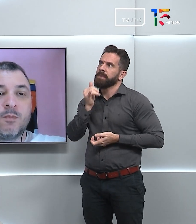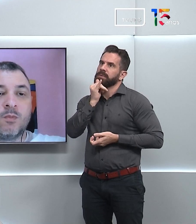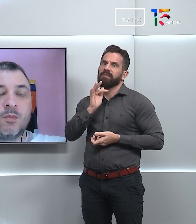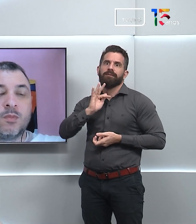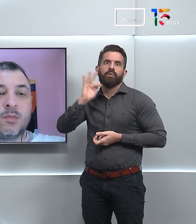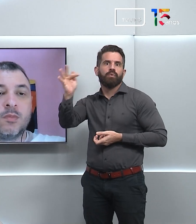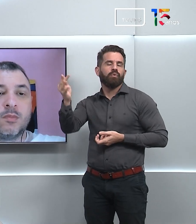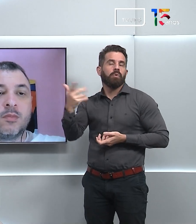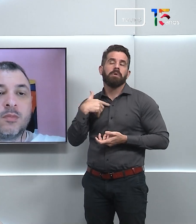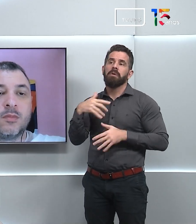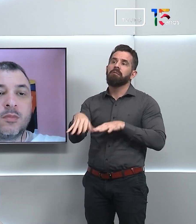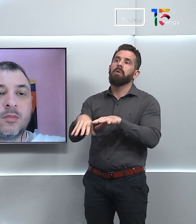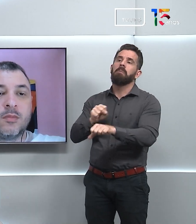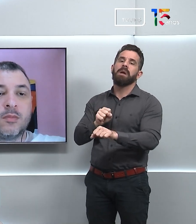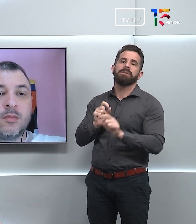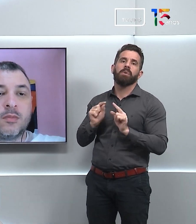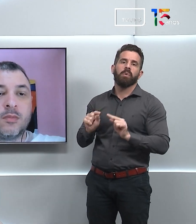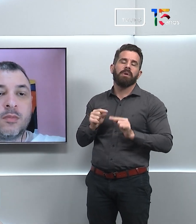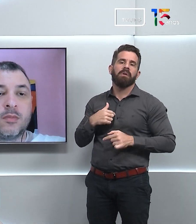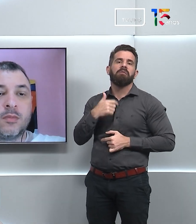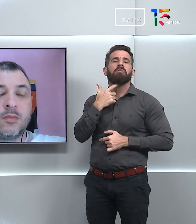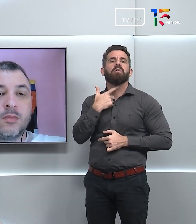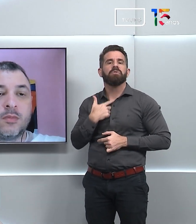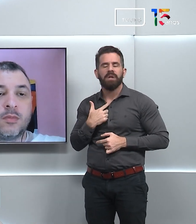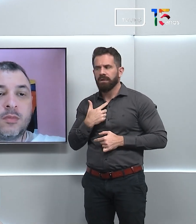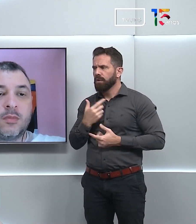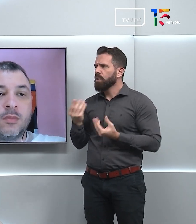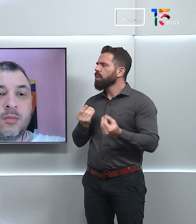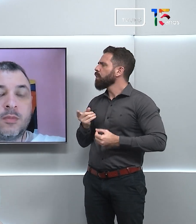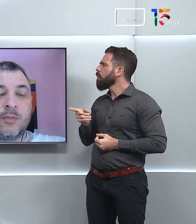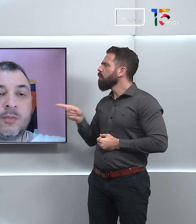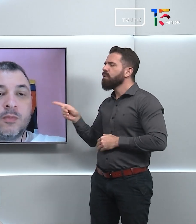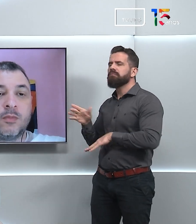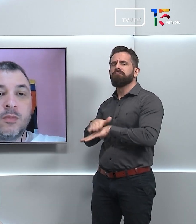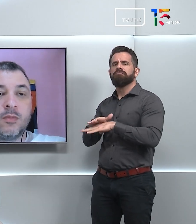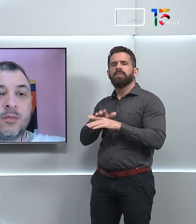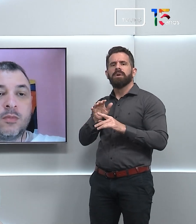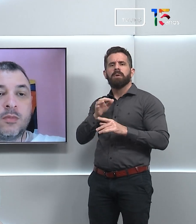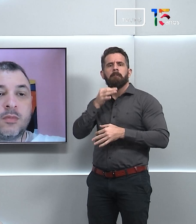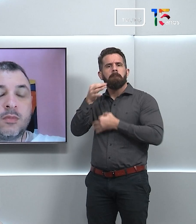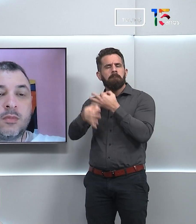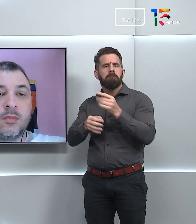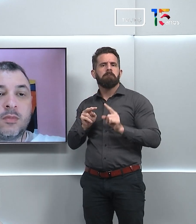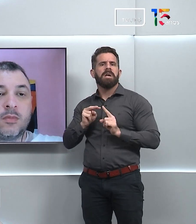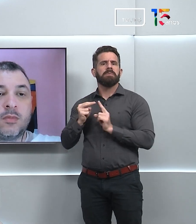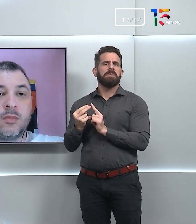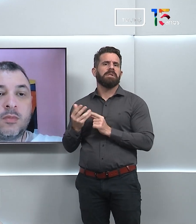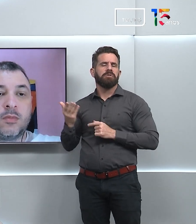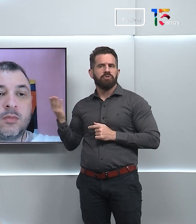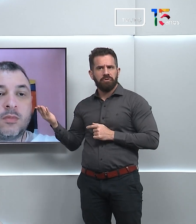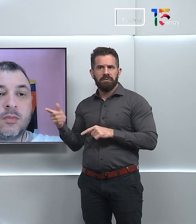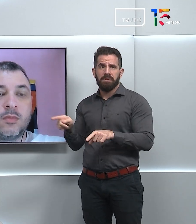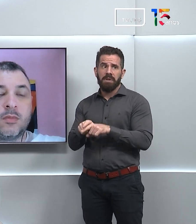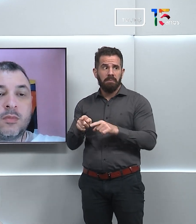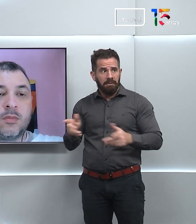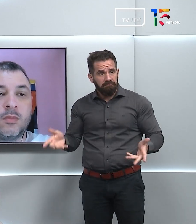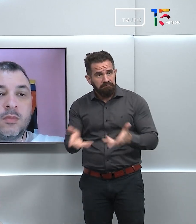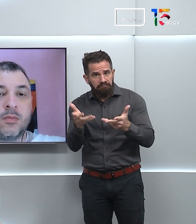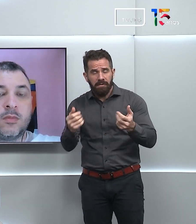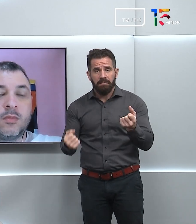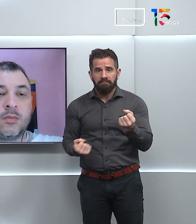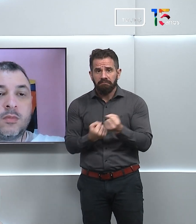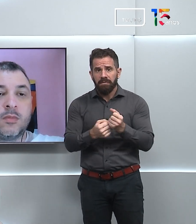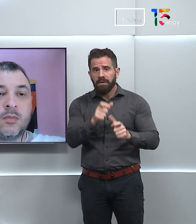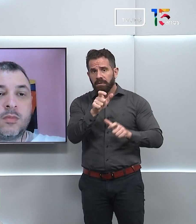diferentes áreas. Como é que o senhor enxerga essas mudanças para aumentar o interesse dos jovens e para a formação desses jovens, né, para a vida, para o mercado